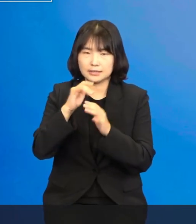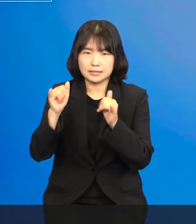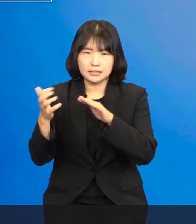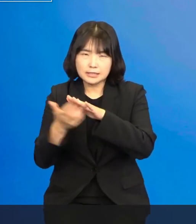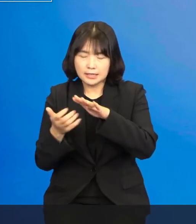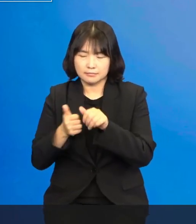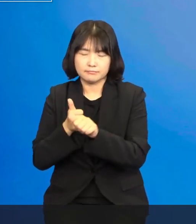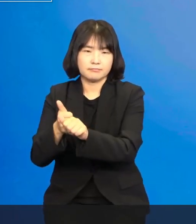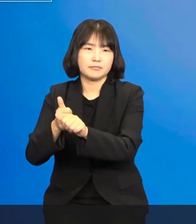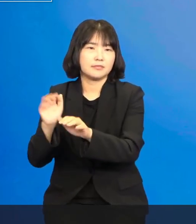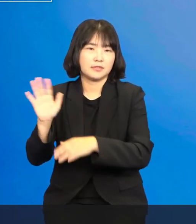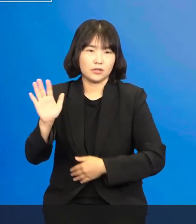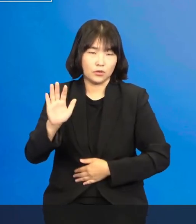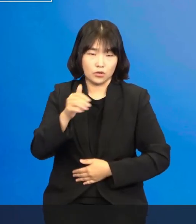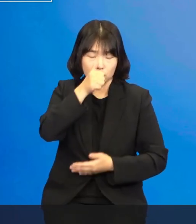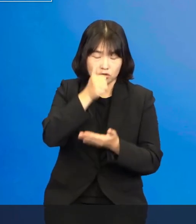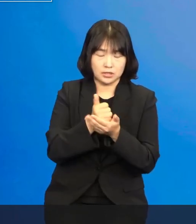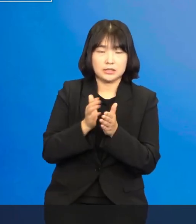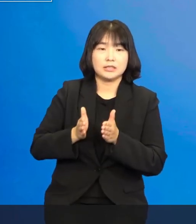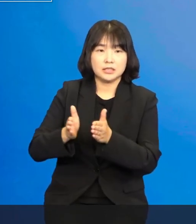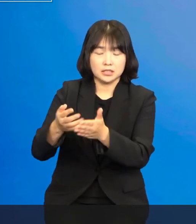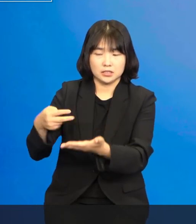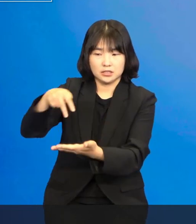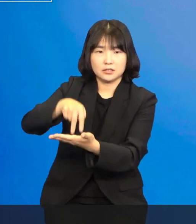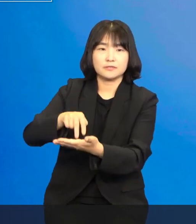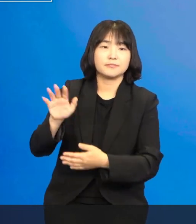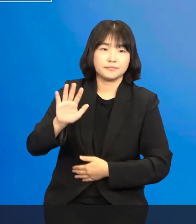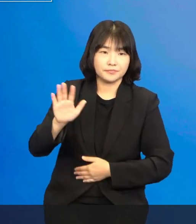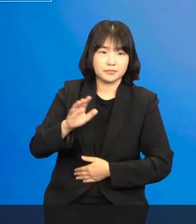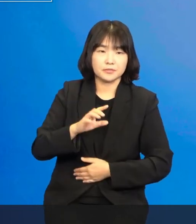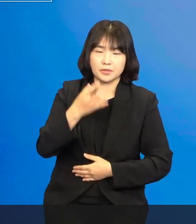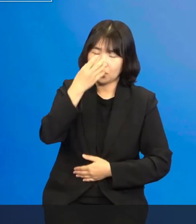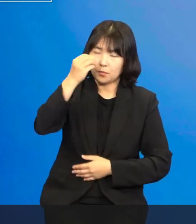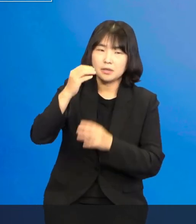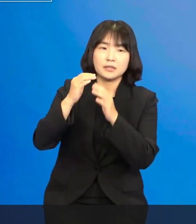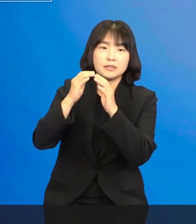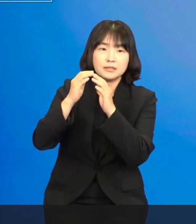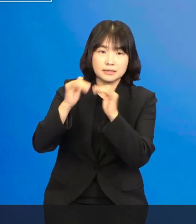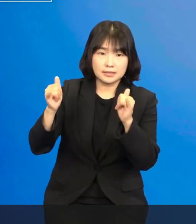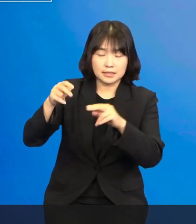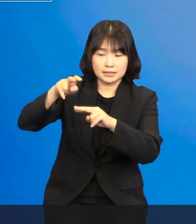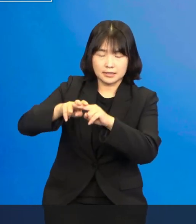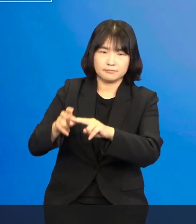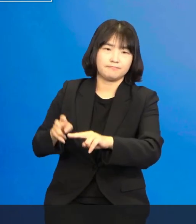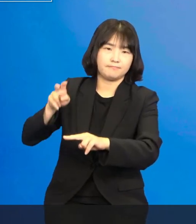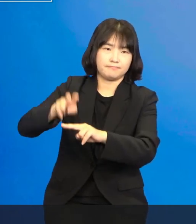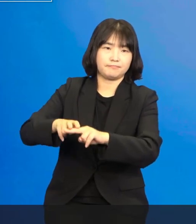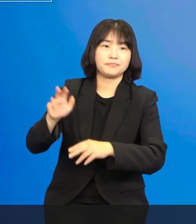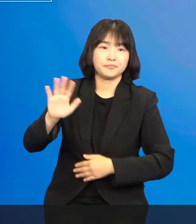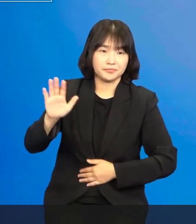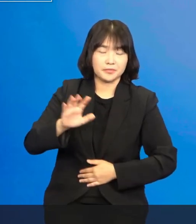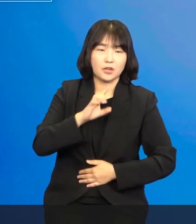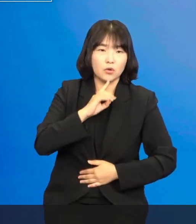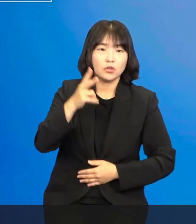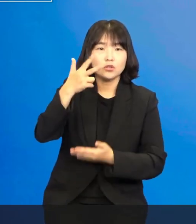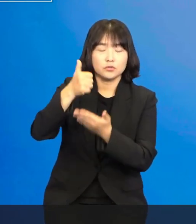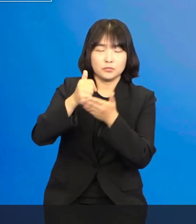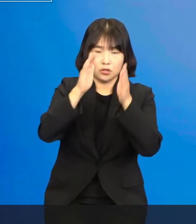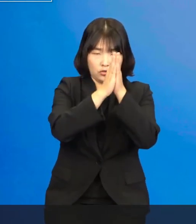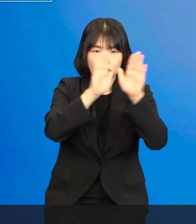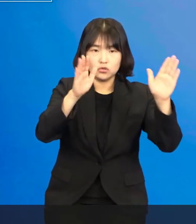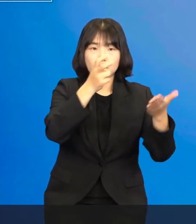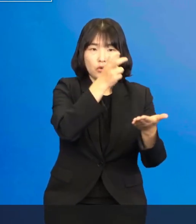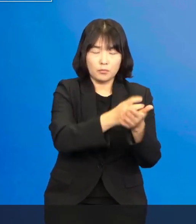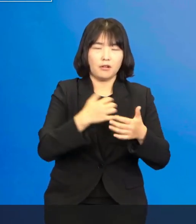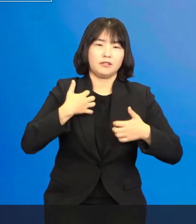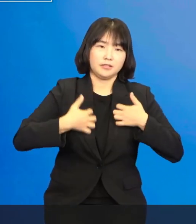따르지 아니하며 죄인의 길에 서지 아니하며 오만한 자의 자리에 앉지 아니하며 오로지 주님의